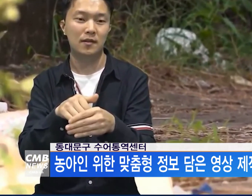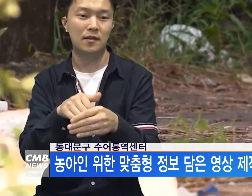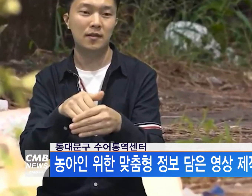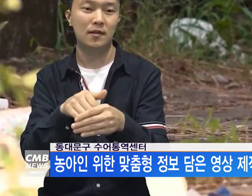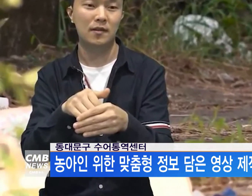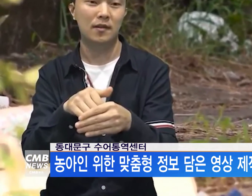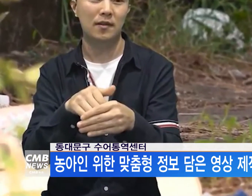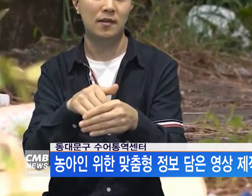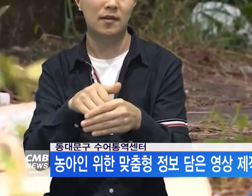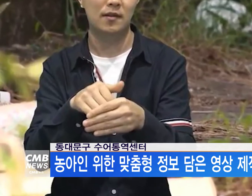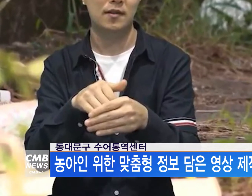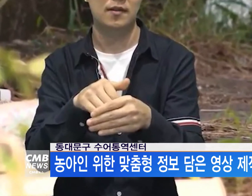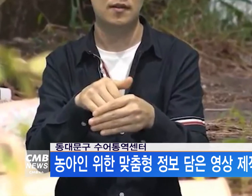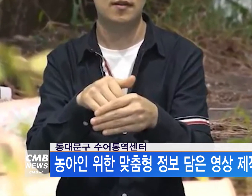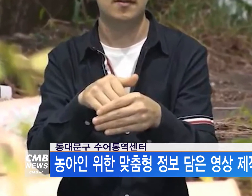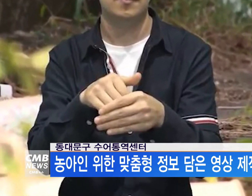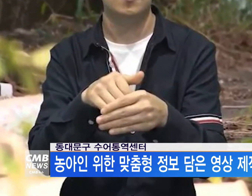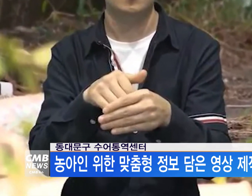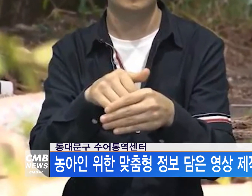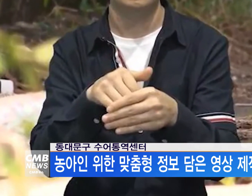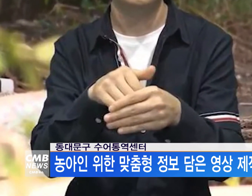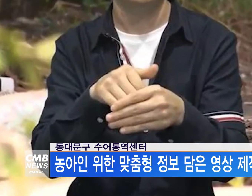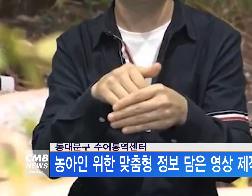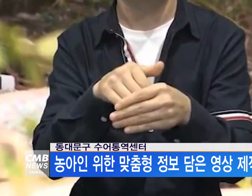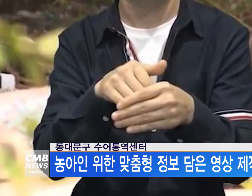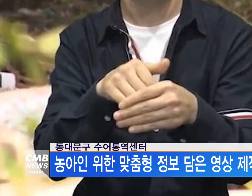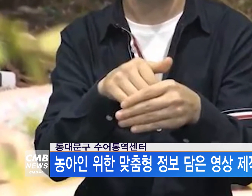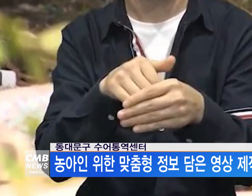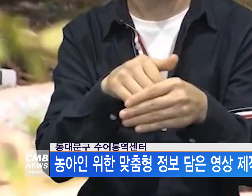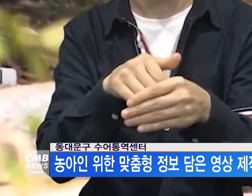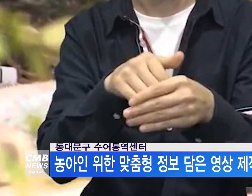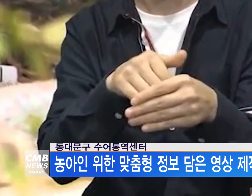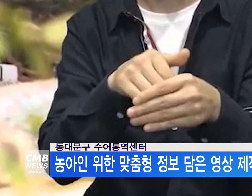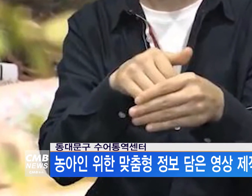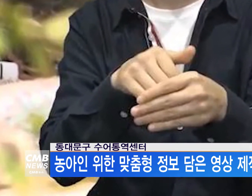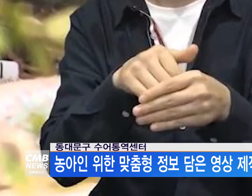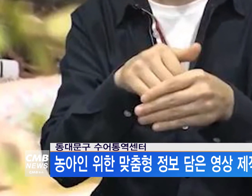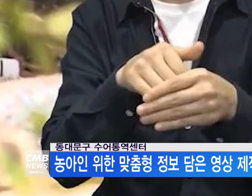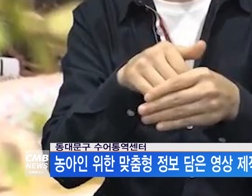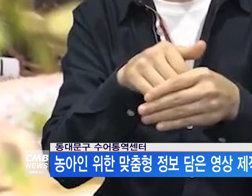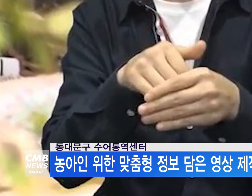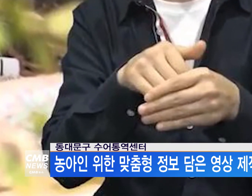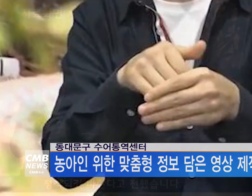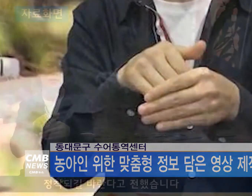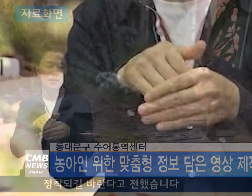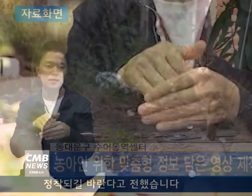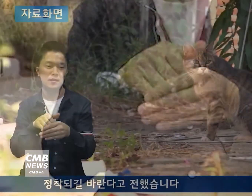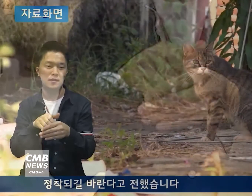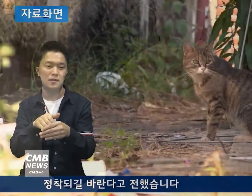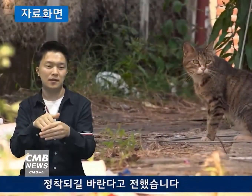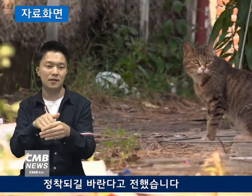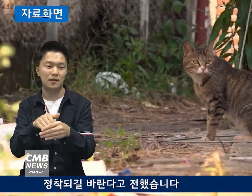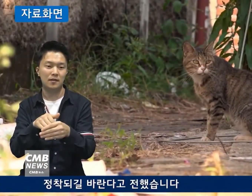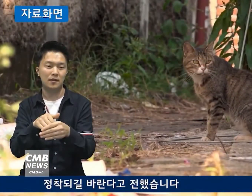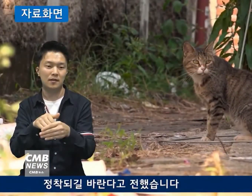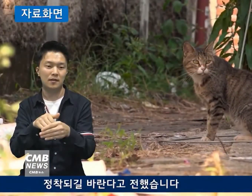입모양 등을 생생하게 볼 수 있습니다. 또 기존에는 제공되지 않았던 구정 홍보 영상 등에도